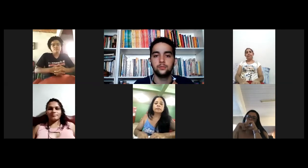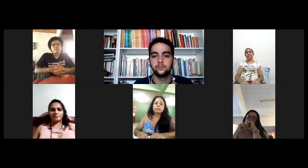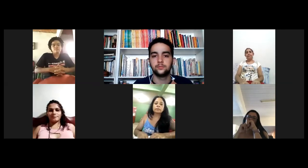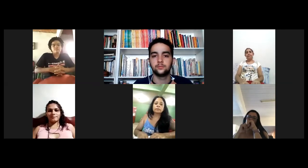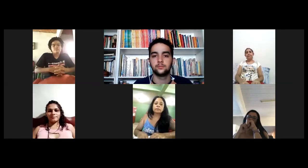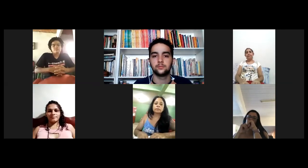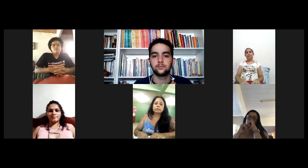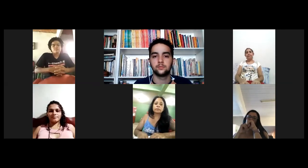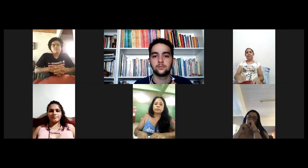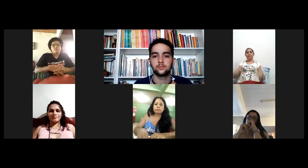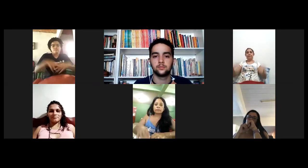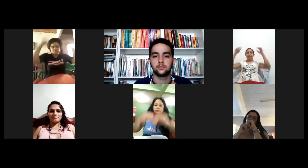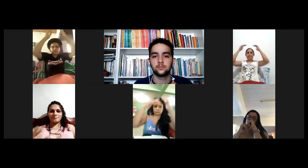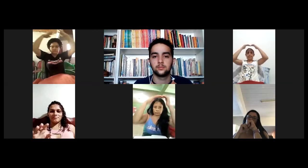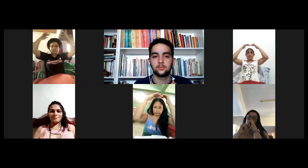Leão.